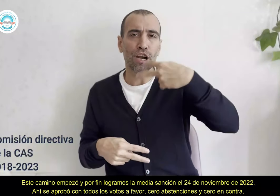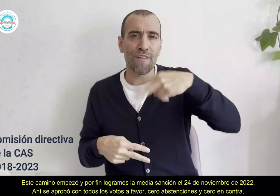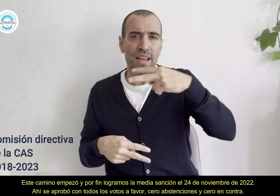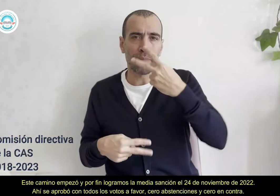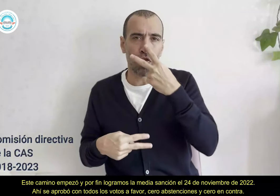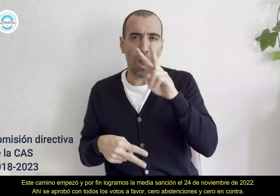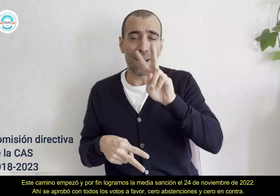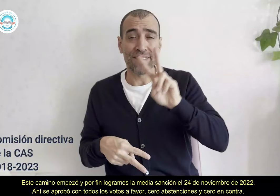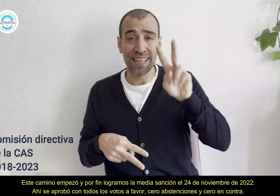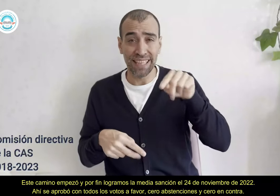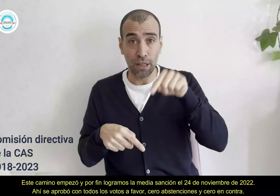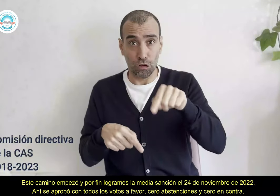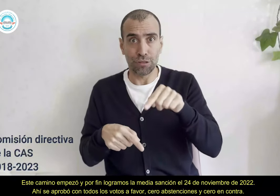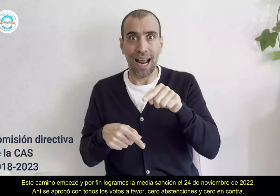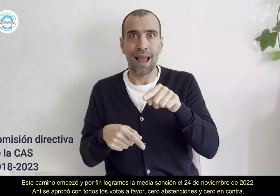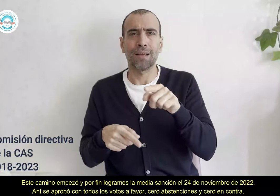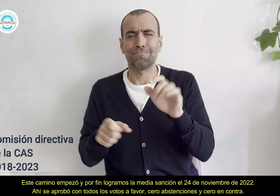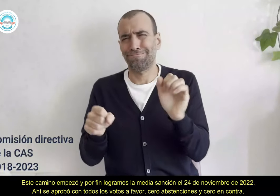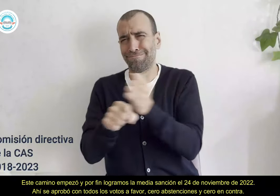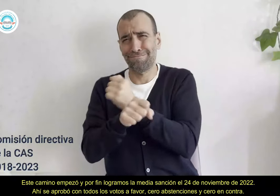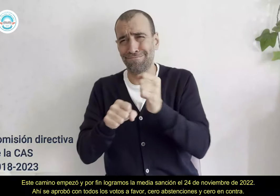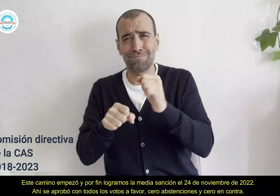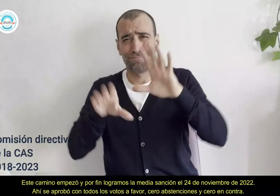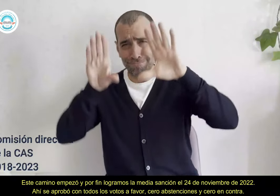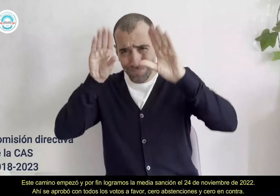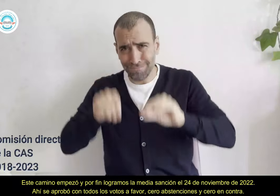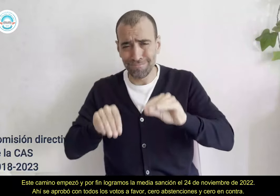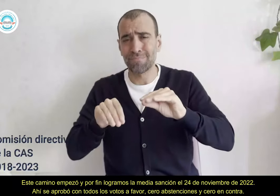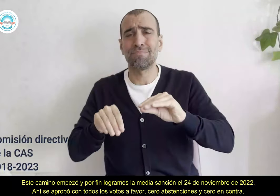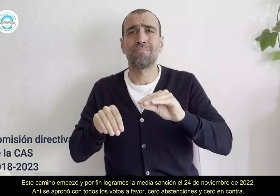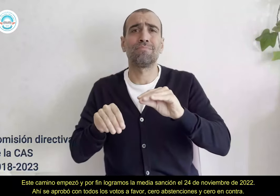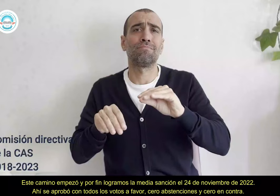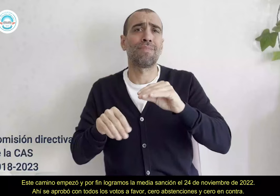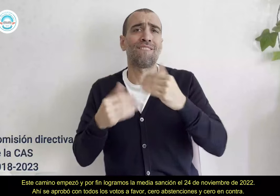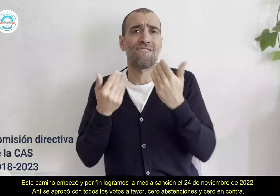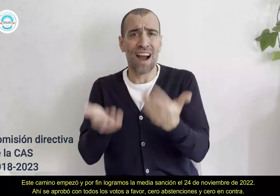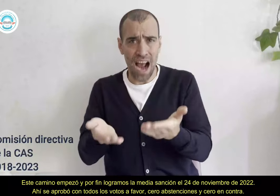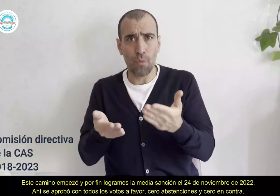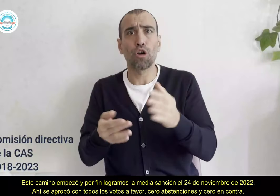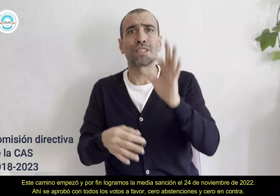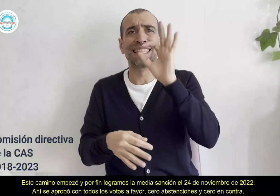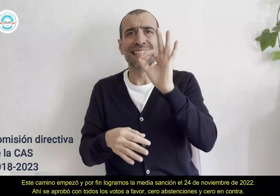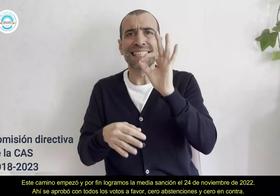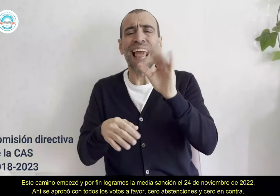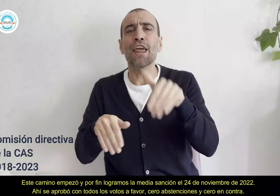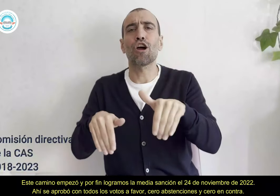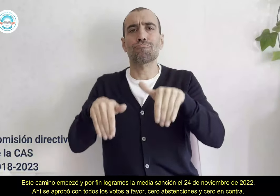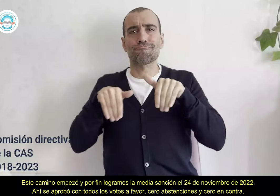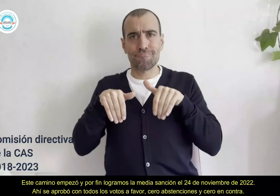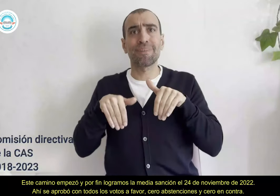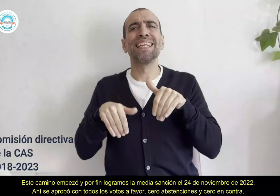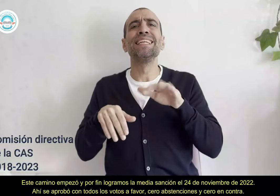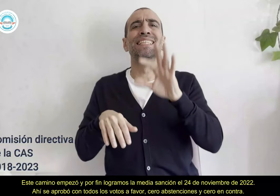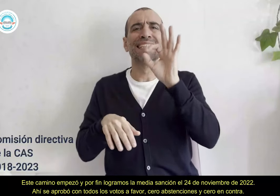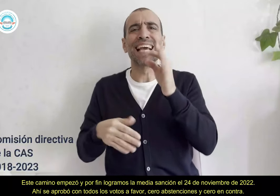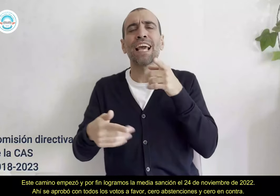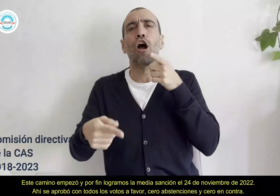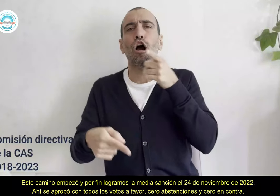noviembre del 2022. Ahí se aprobó con todos los votos a favor, 0 abstenciones